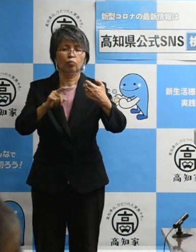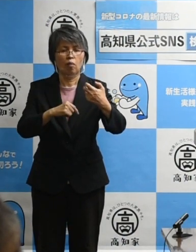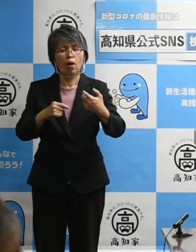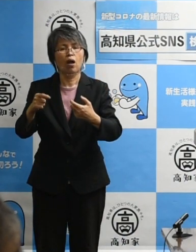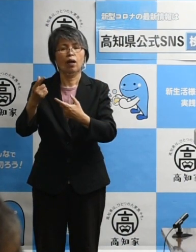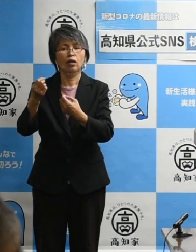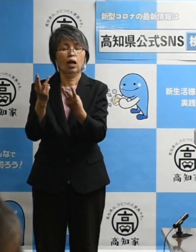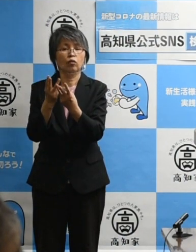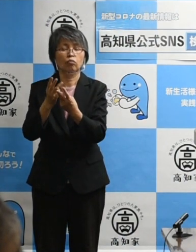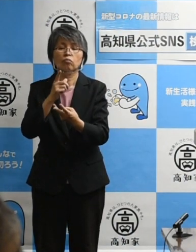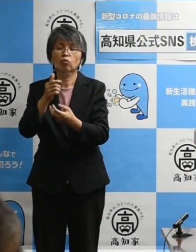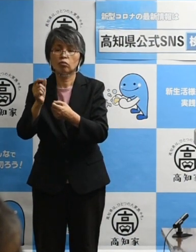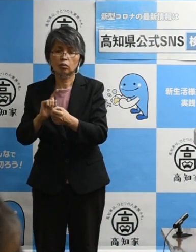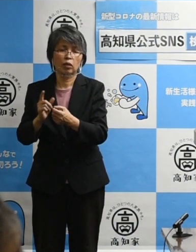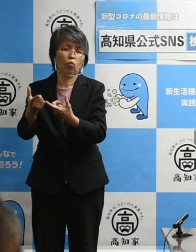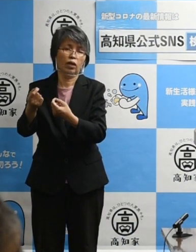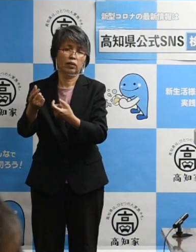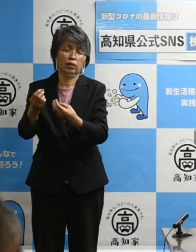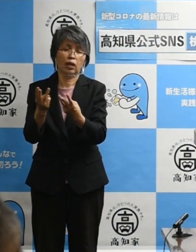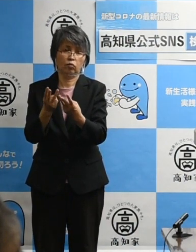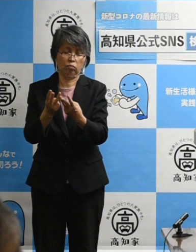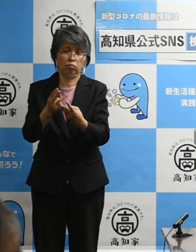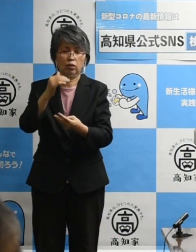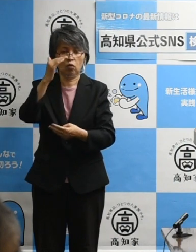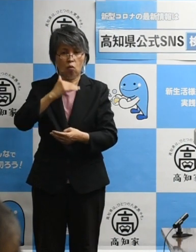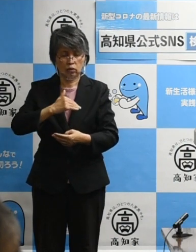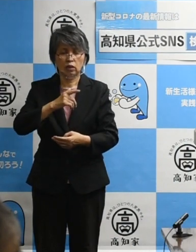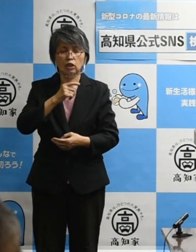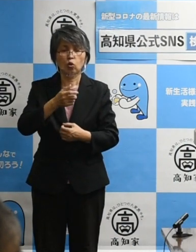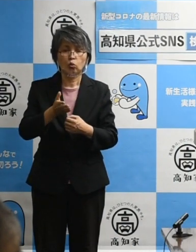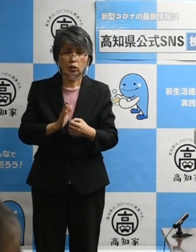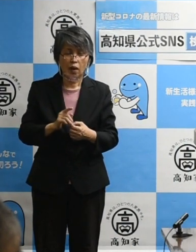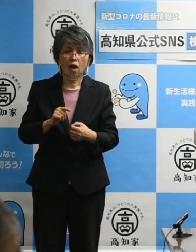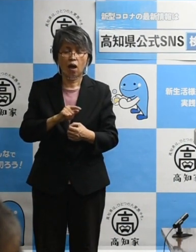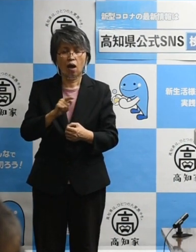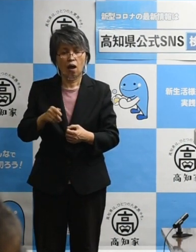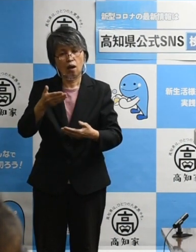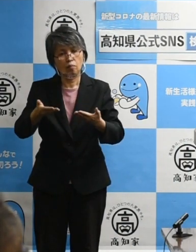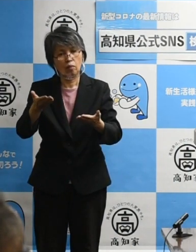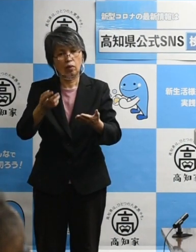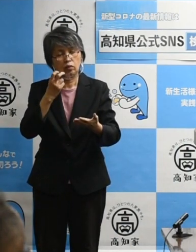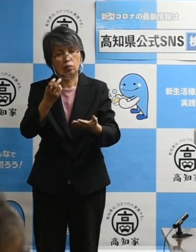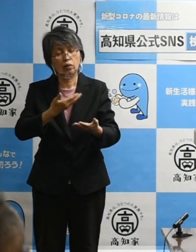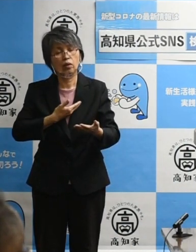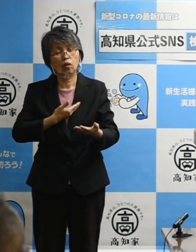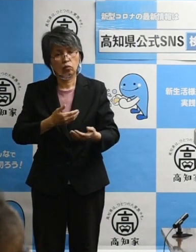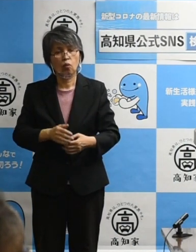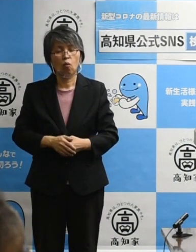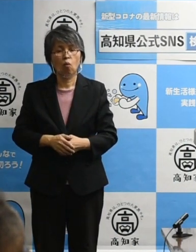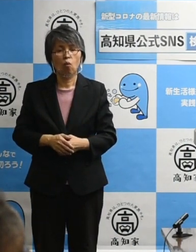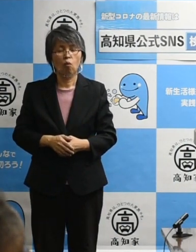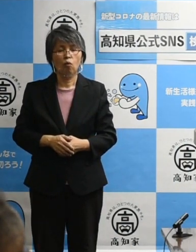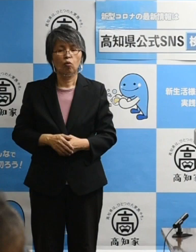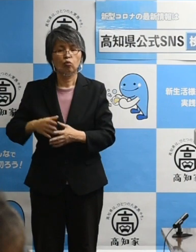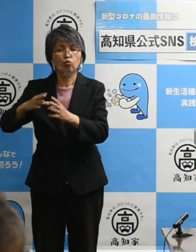に大体徳島県もなるわけでありますけれども、高知県、徳島県ご覧いただいても、この国の一般